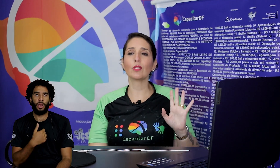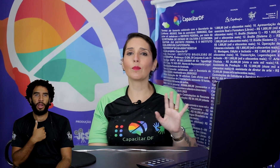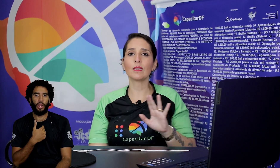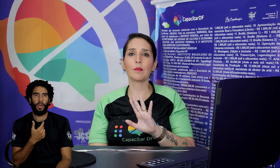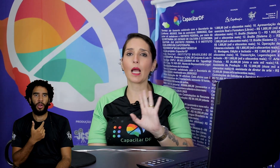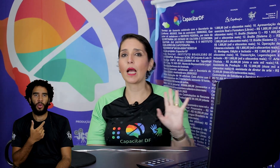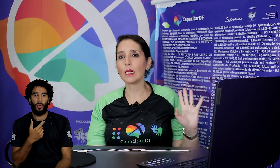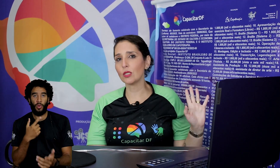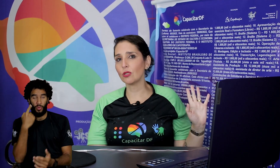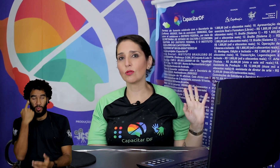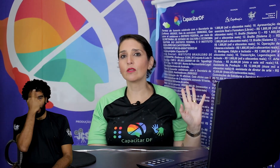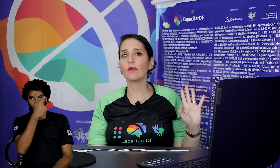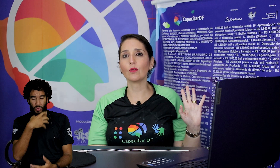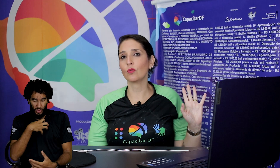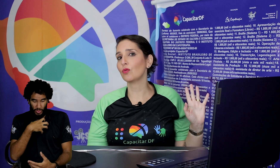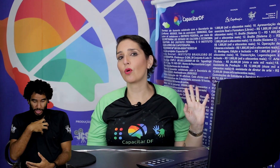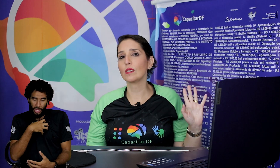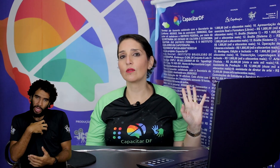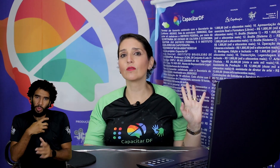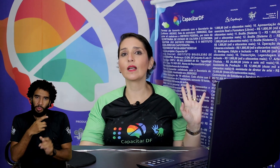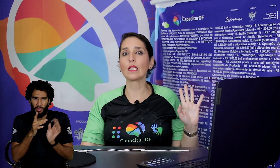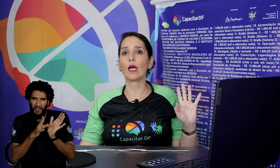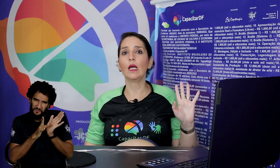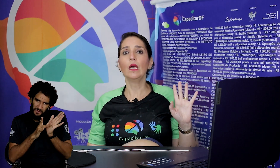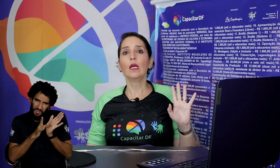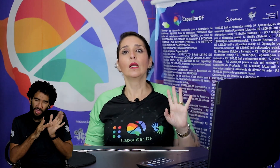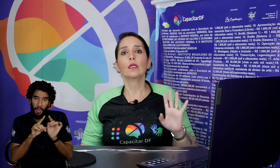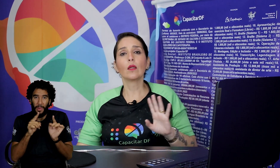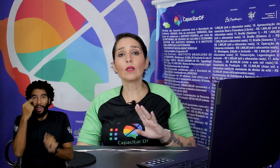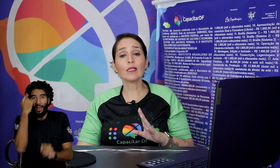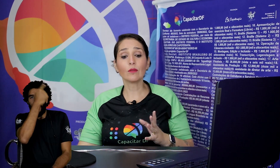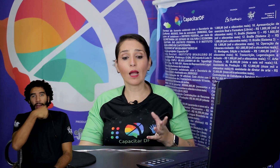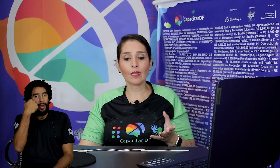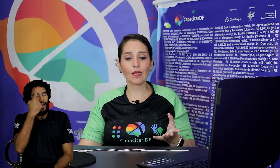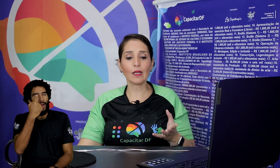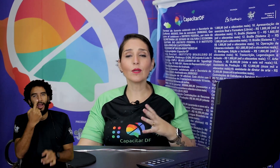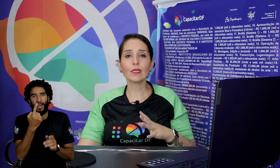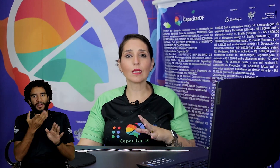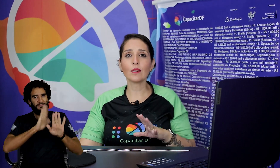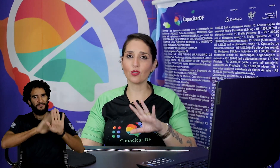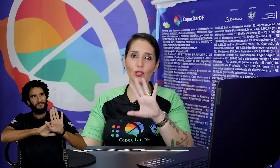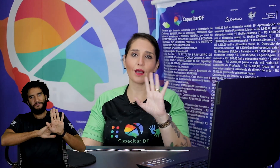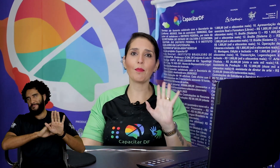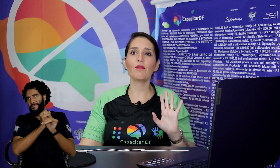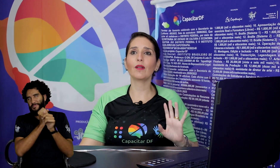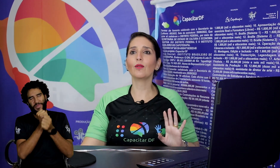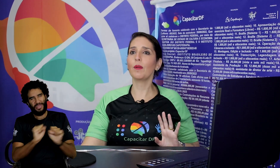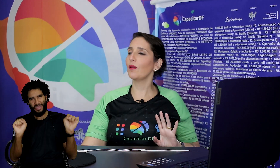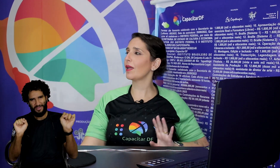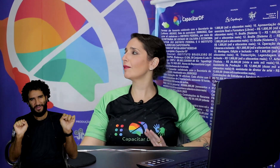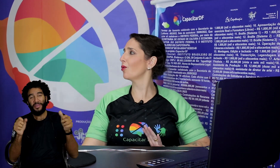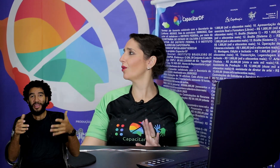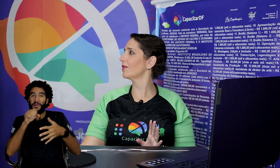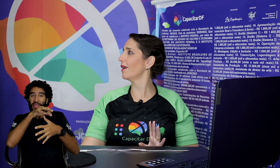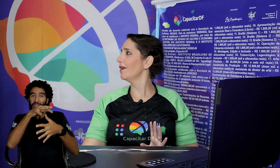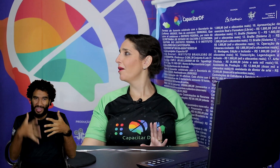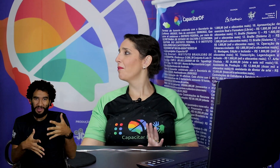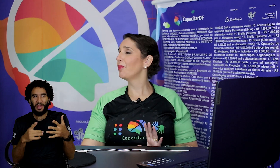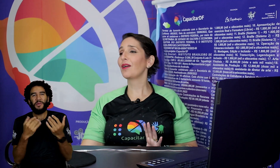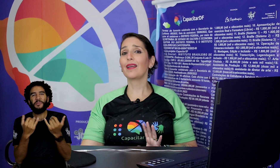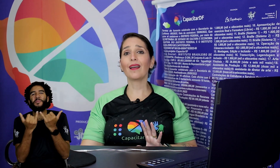meu jeito, mas a minha cara a gente não consigo disfarçar. Então, na língua de sinais, a gente acaba virando meio que ator,